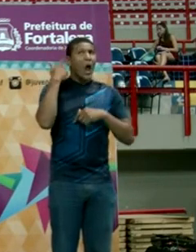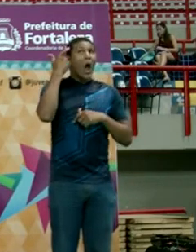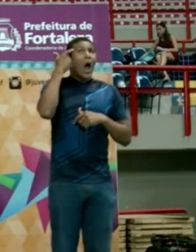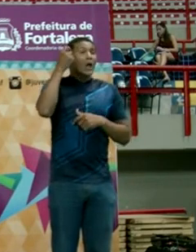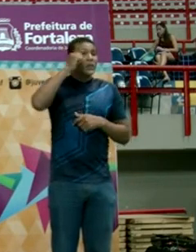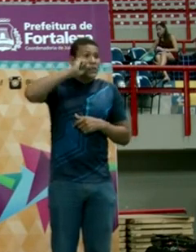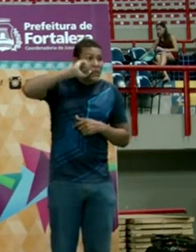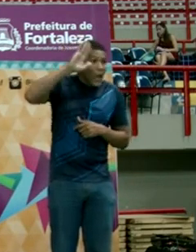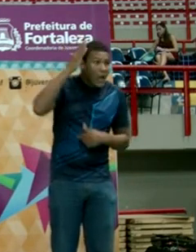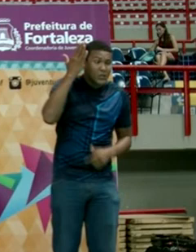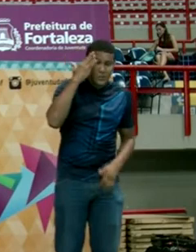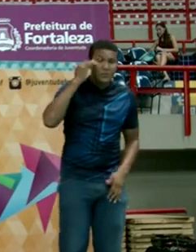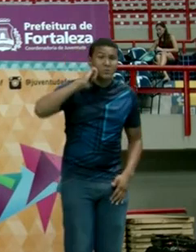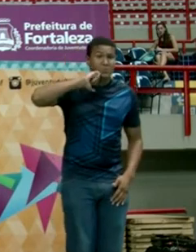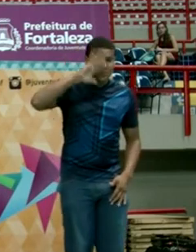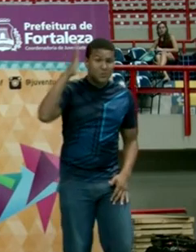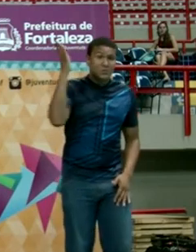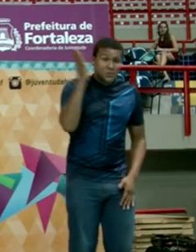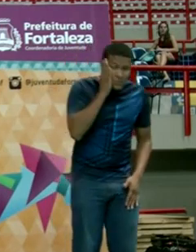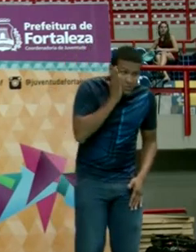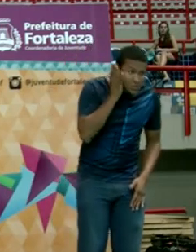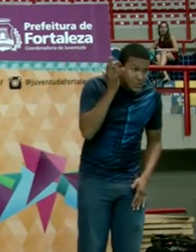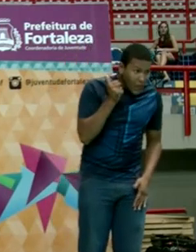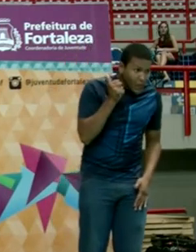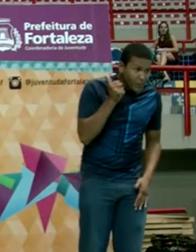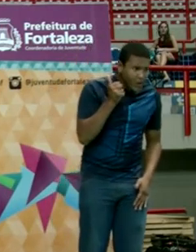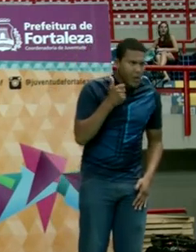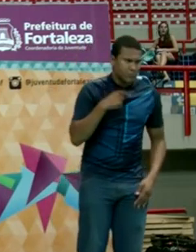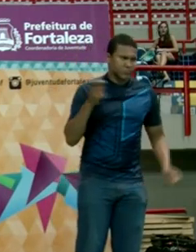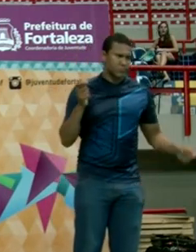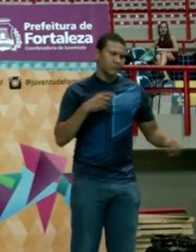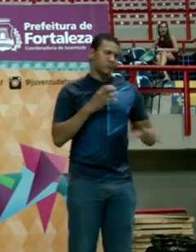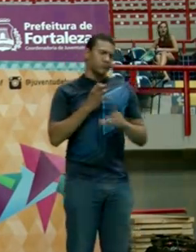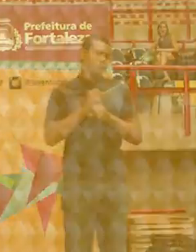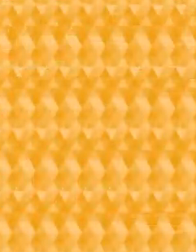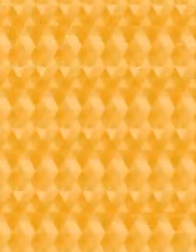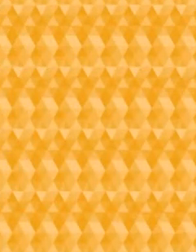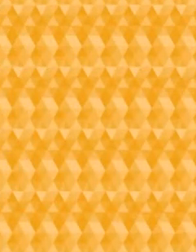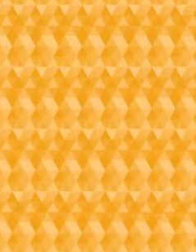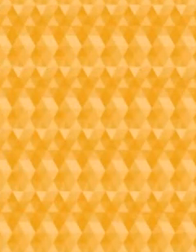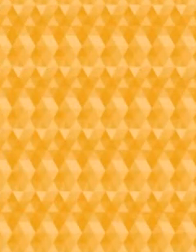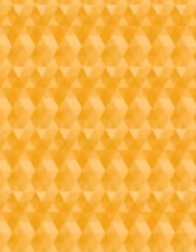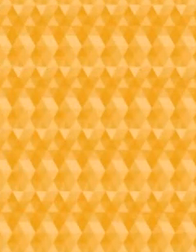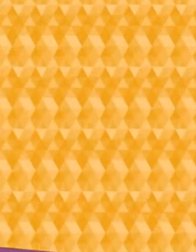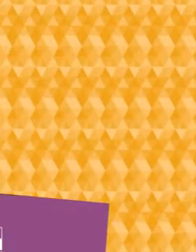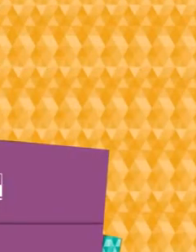como funciona esse joguinho de encaixe, você faz a conta numa boa. Show?